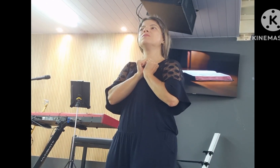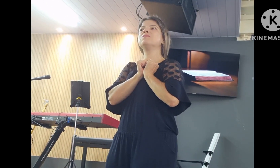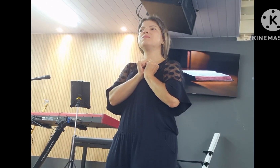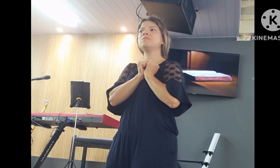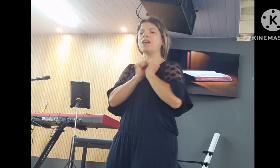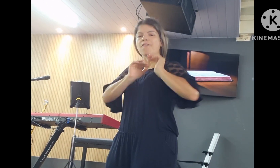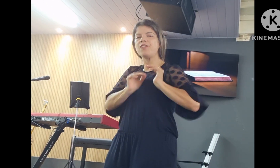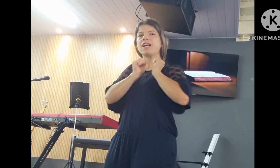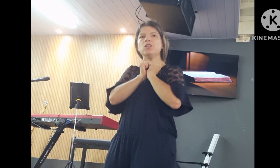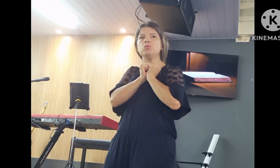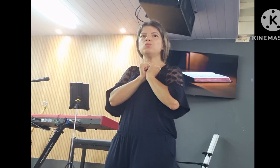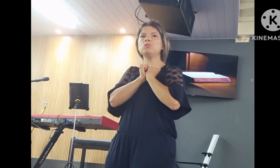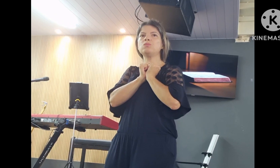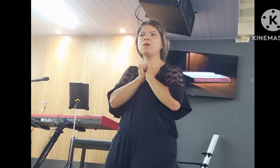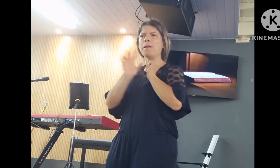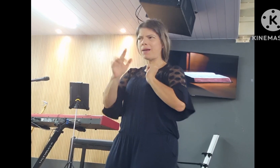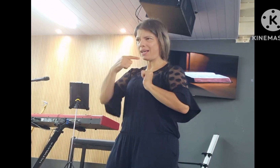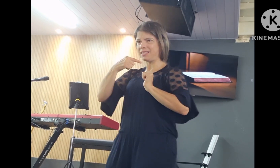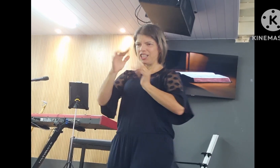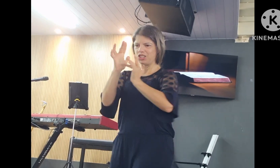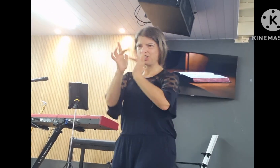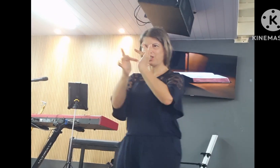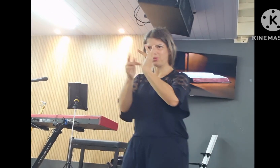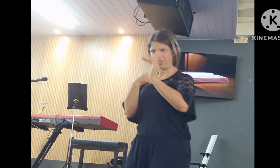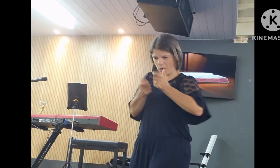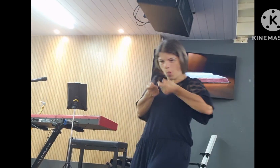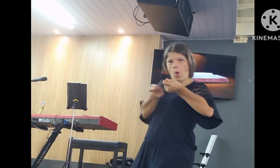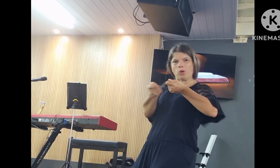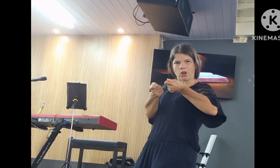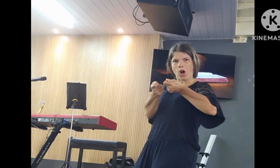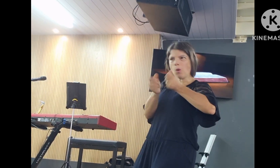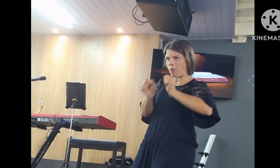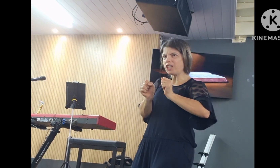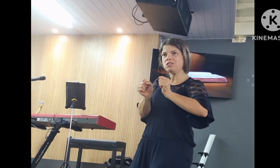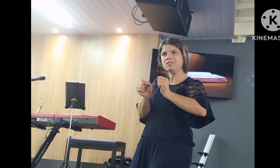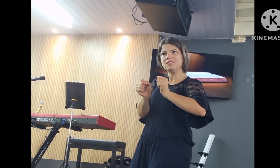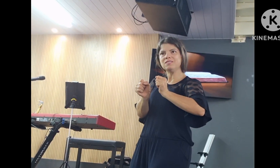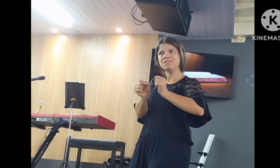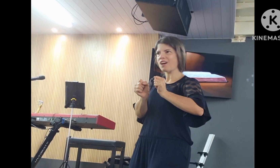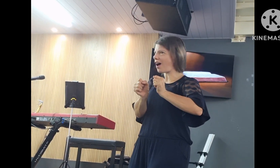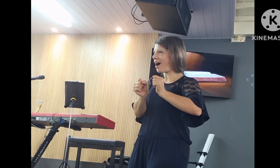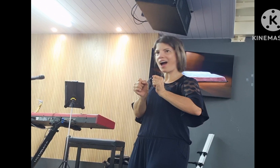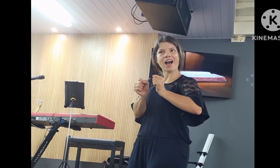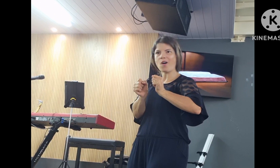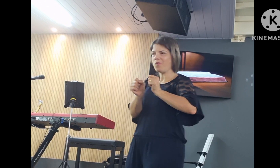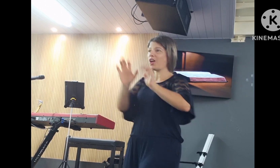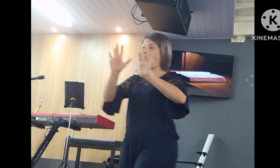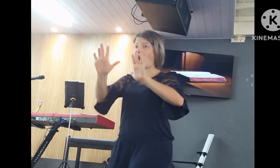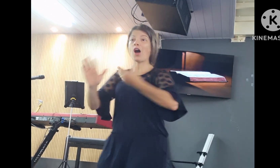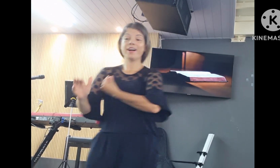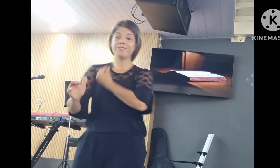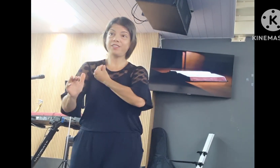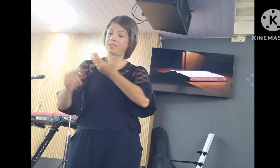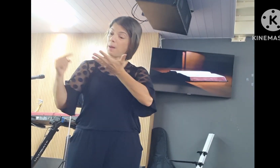Deixa aqui eu comando. A minha vida financeira, podem deixar que eu resolvo. A minha vida